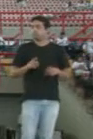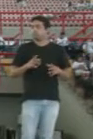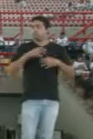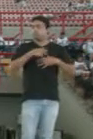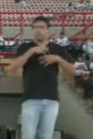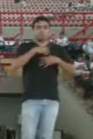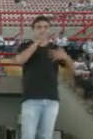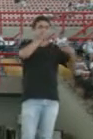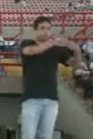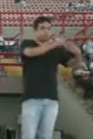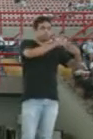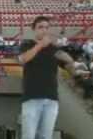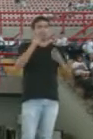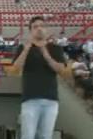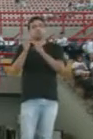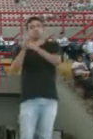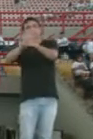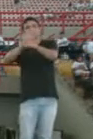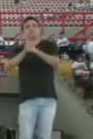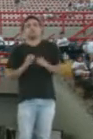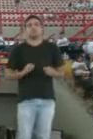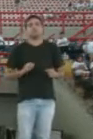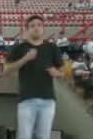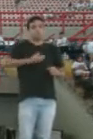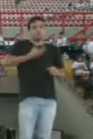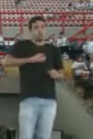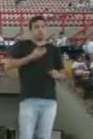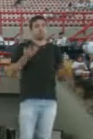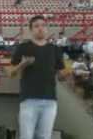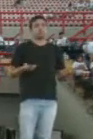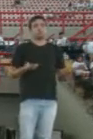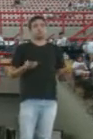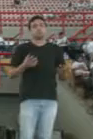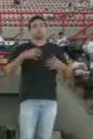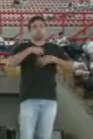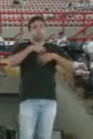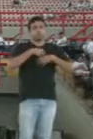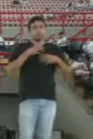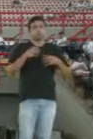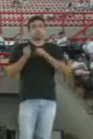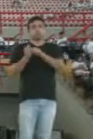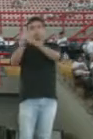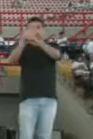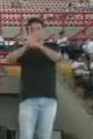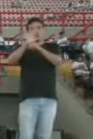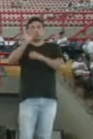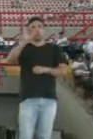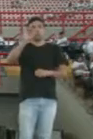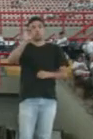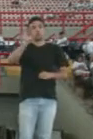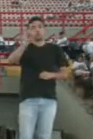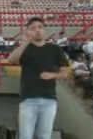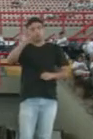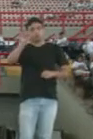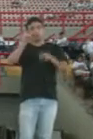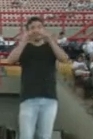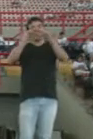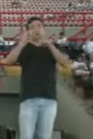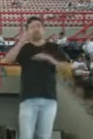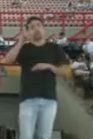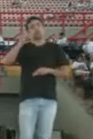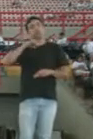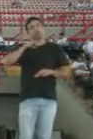Sentido denotativo ou conotativo? Não é um poema? Sentido conotativo. Então vai ter figura de